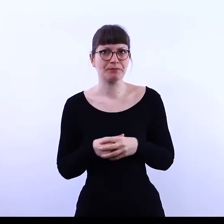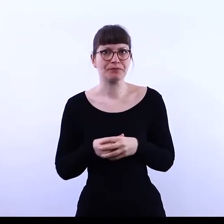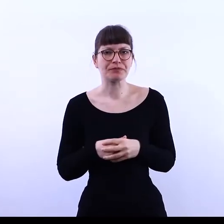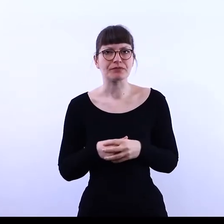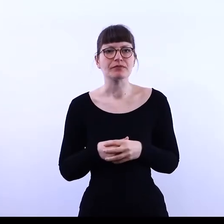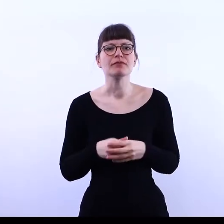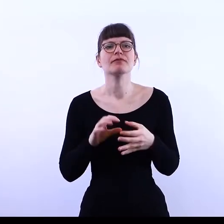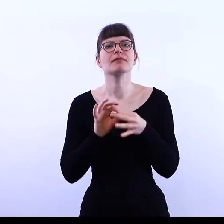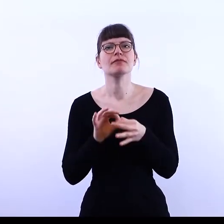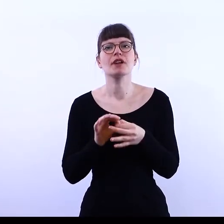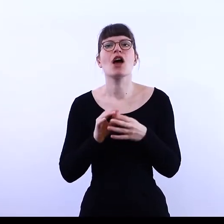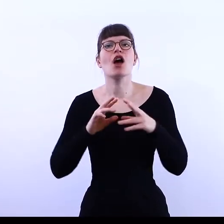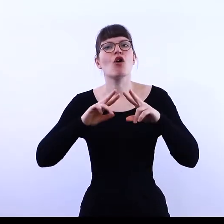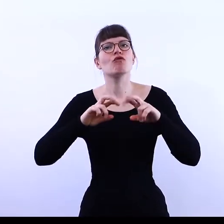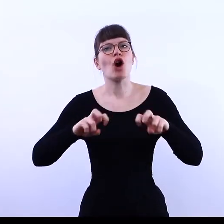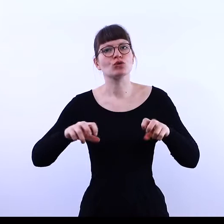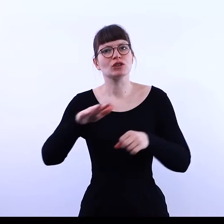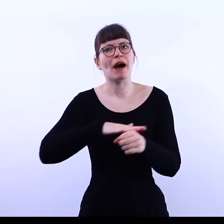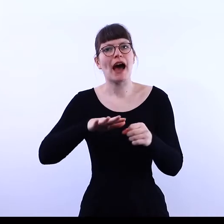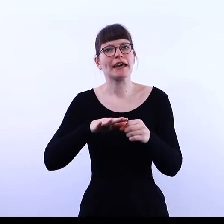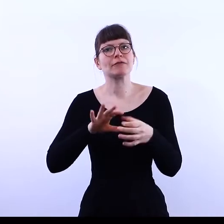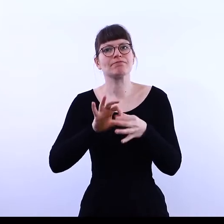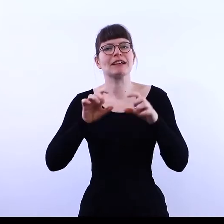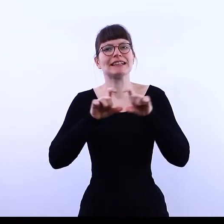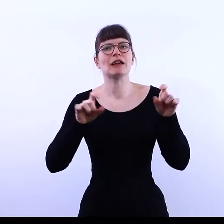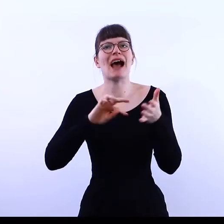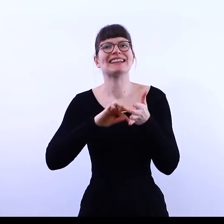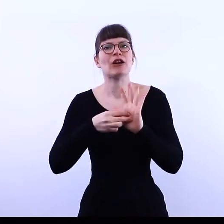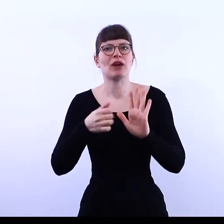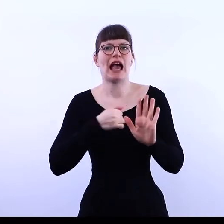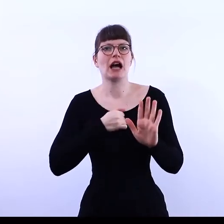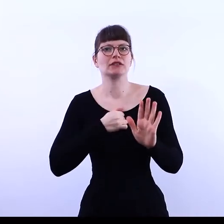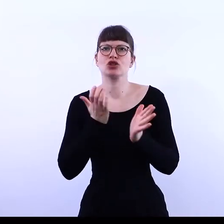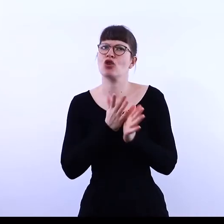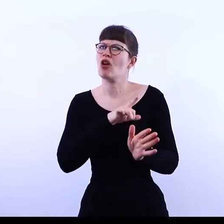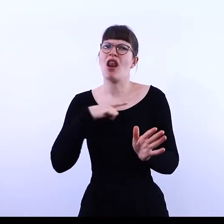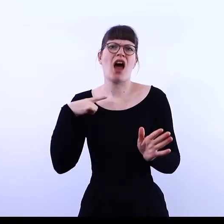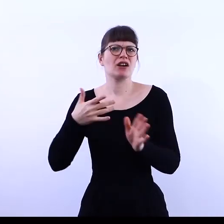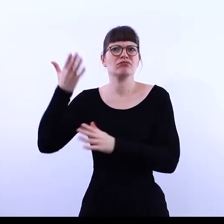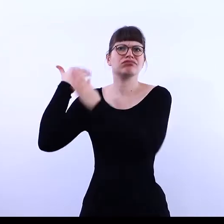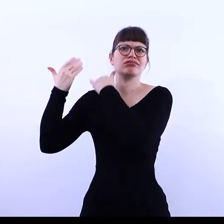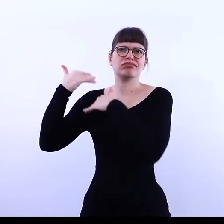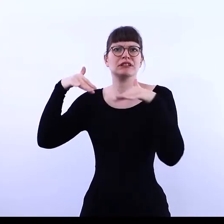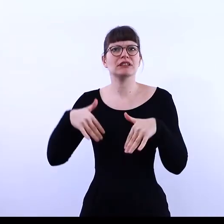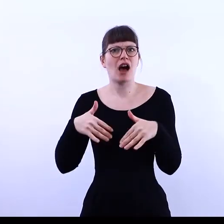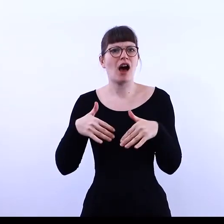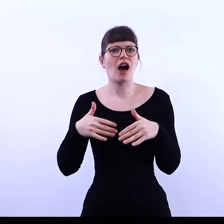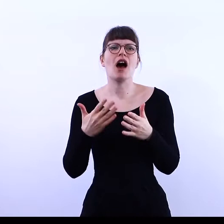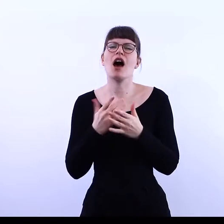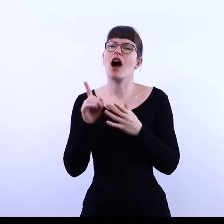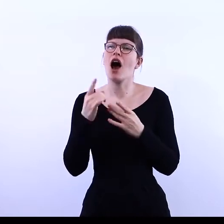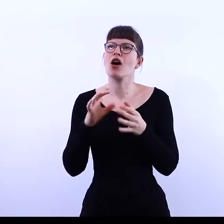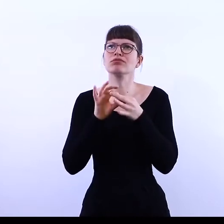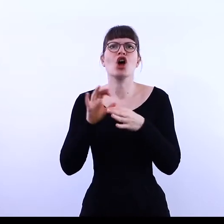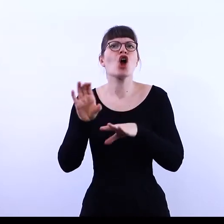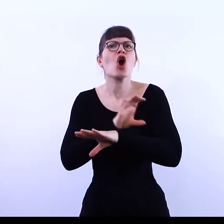Technologie Angst, die es schon sehr lange gibt, also es gibt Jahrzehnte an Studien zum Thema Computerangst, wo kommt